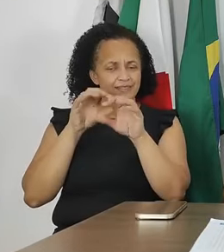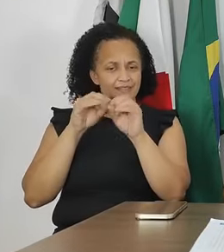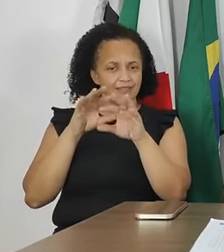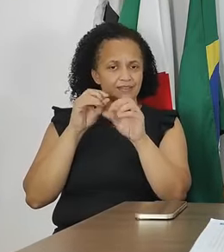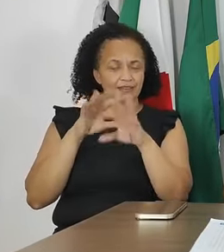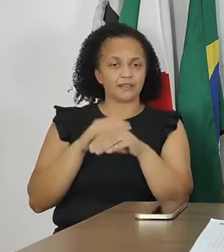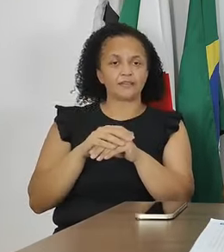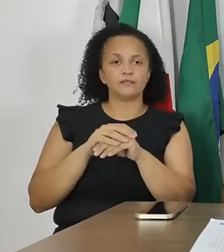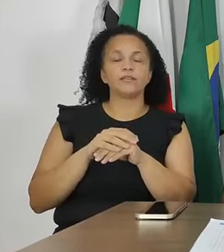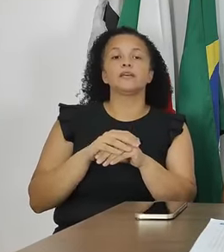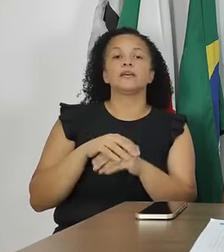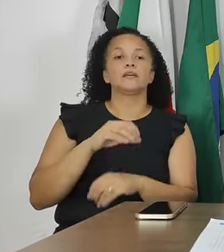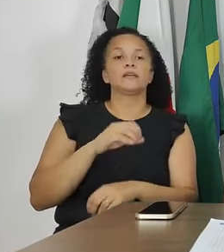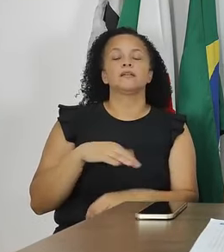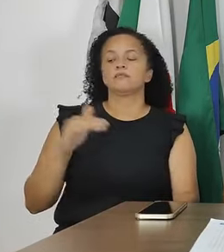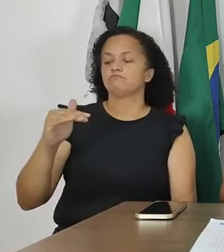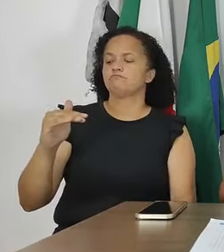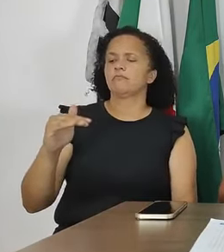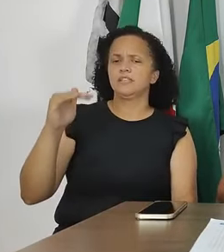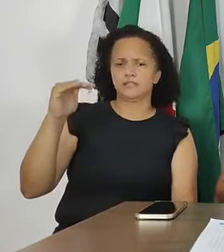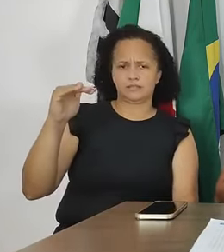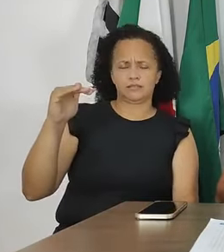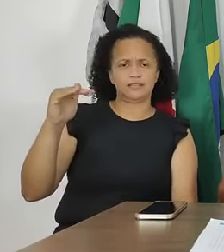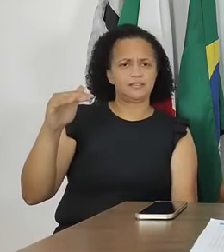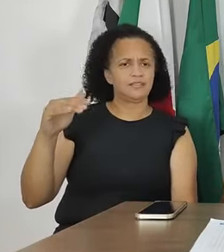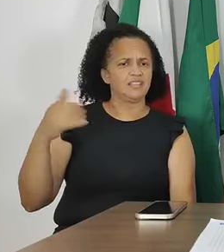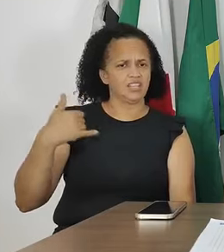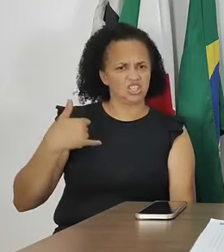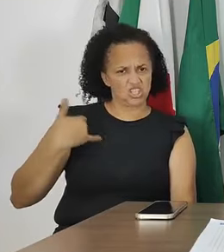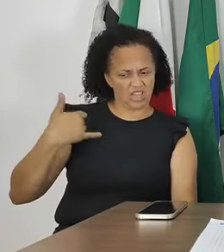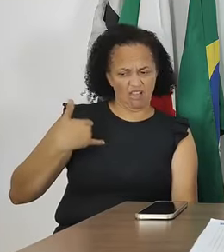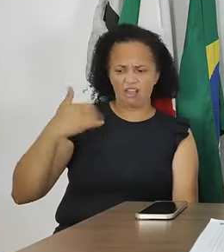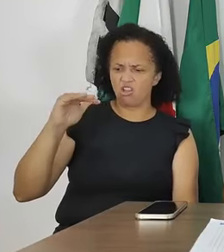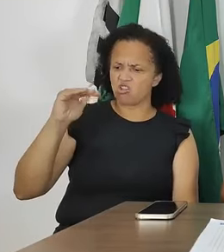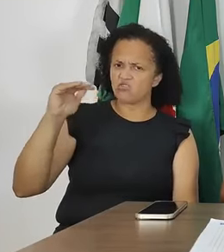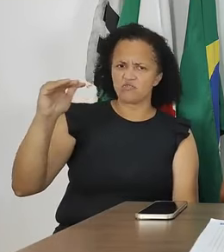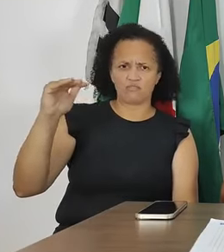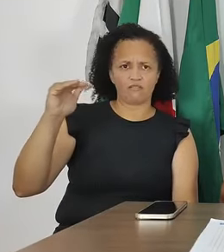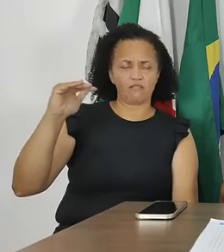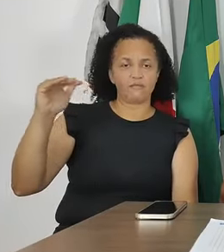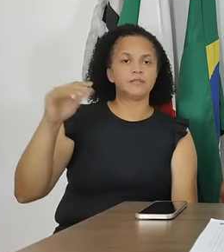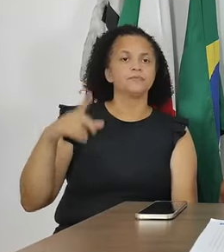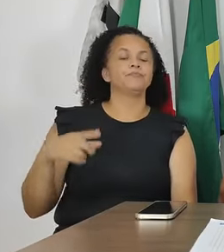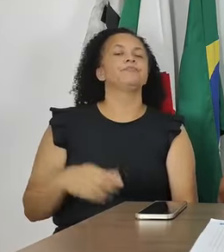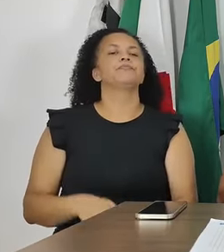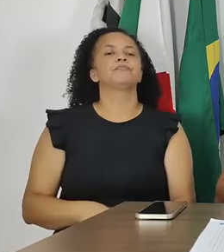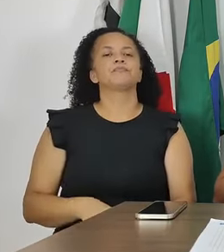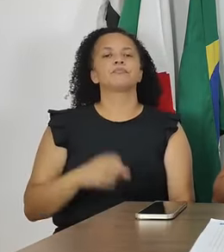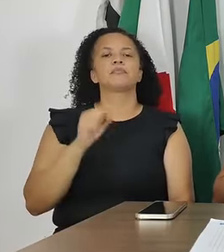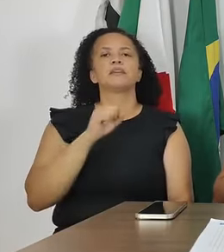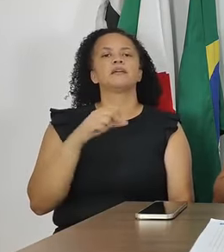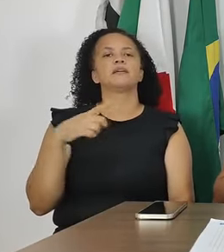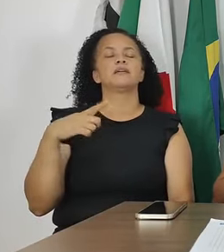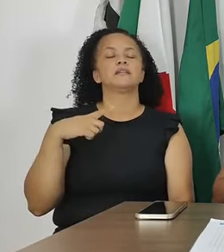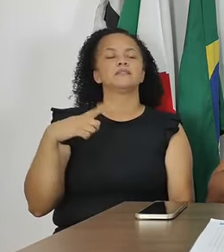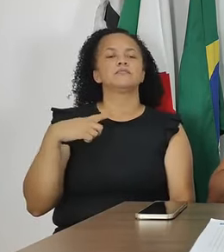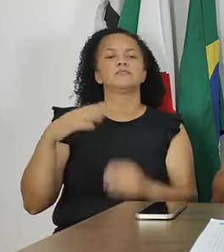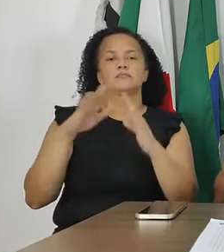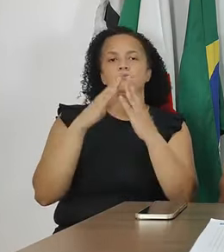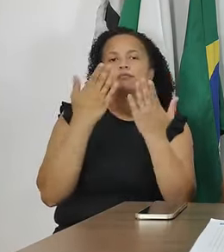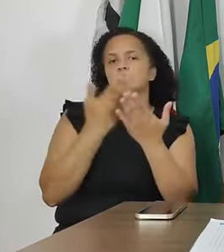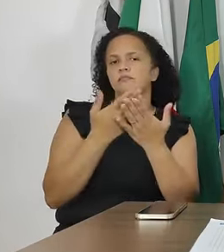menino, vestido de uma estola sacerdotal de linho, e que